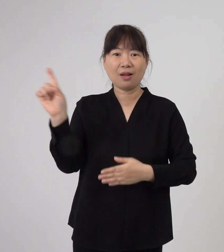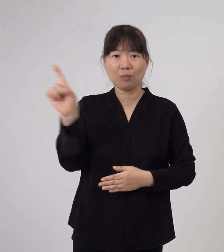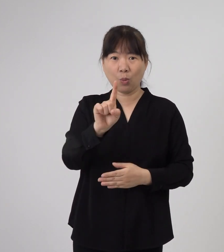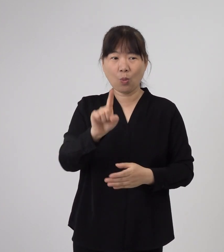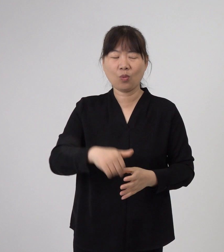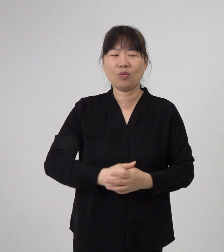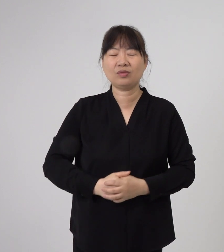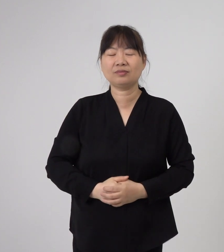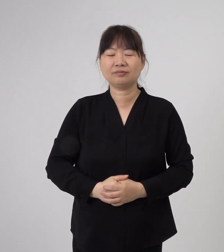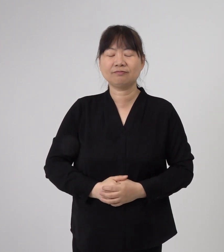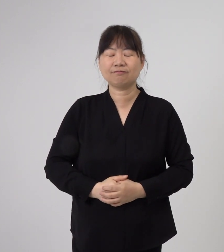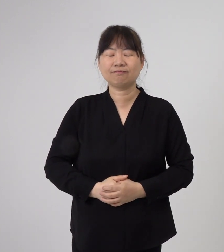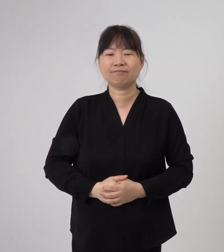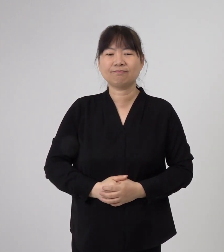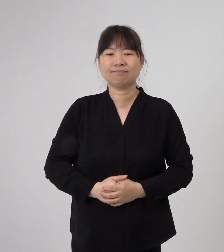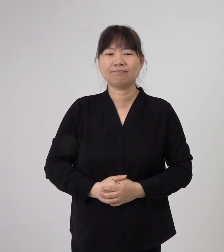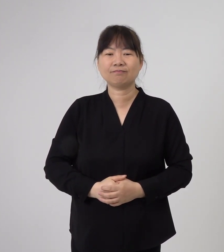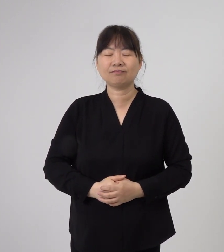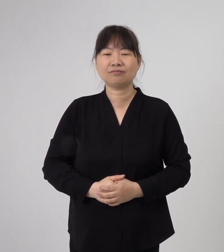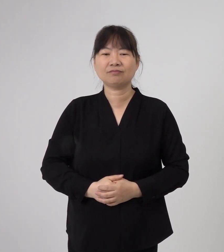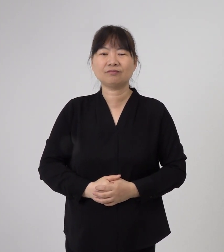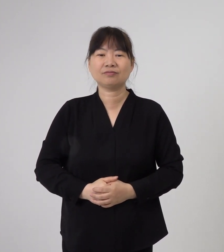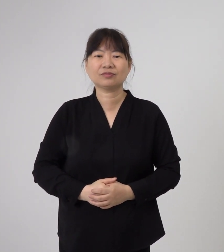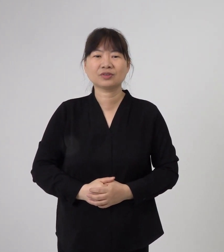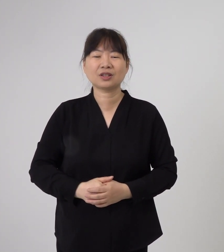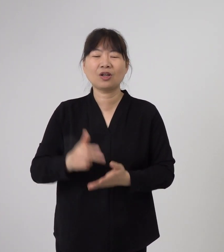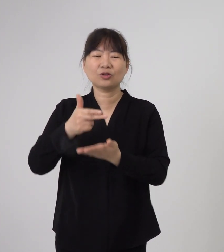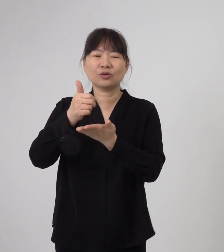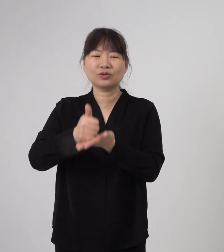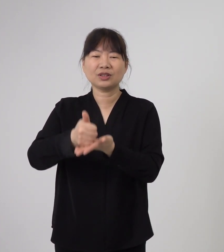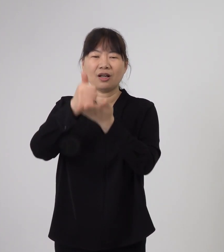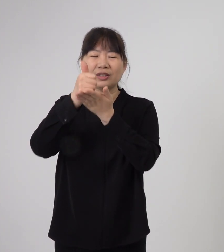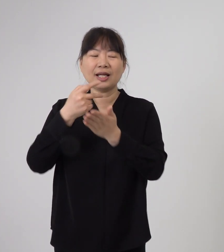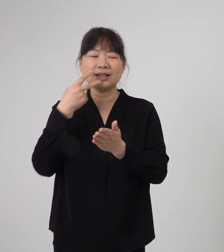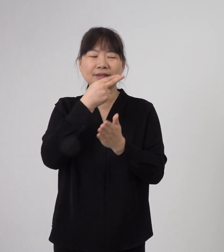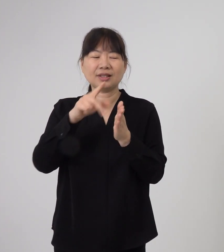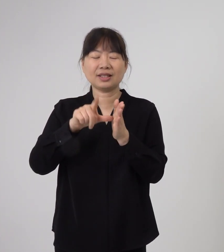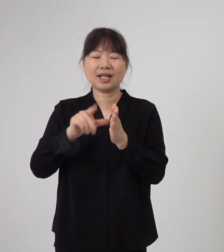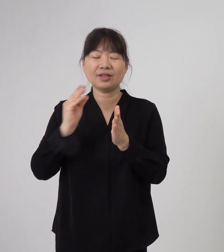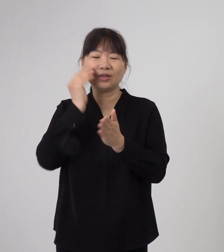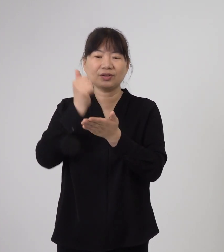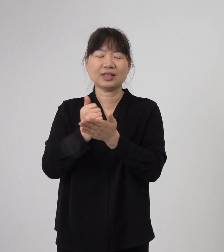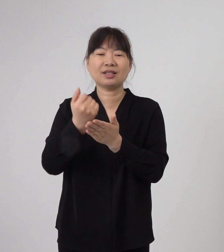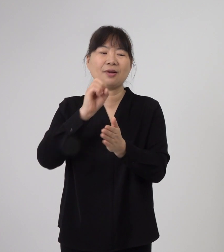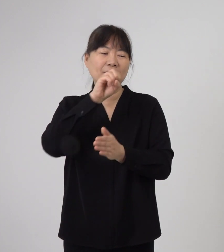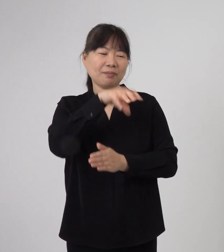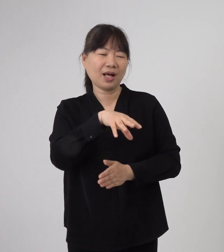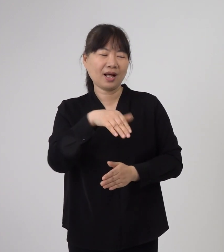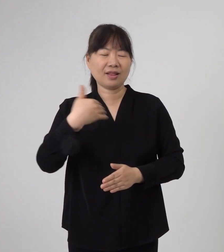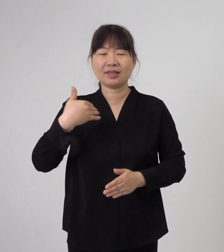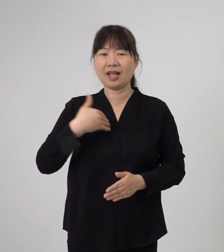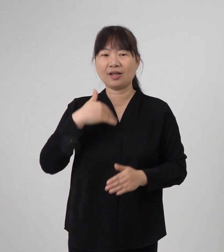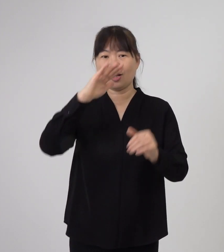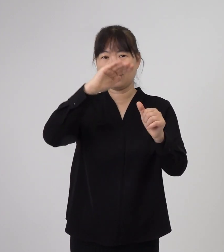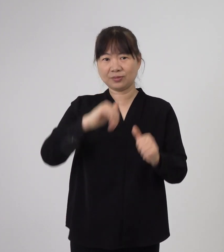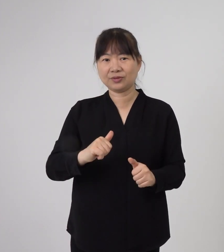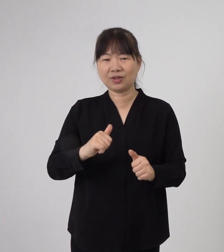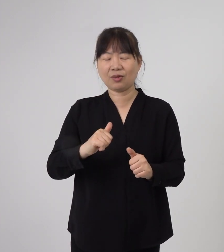성령께서 이렇게 얘기합니다. 주를 섬겨 금식할 때 성령이 이르시되 내가